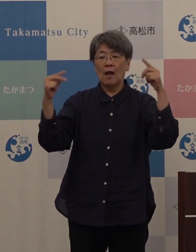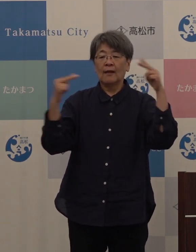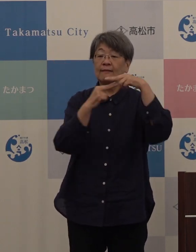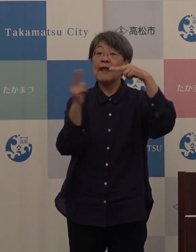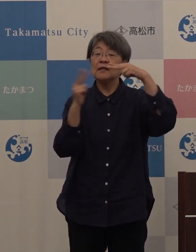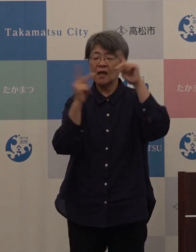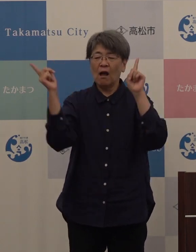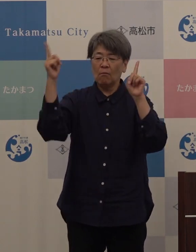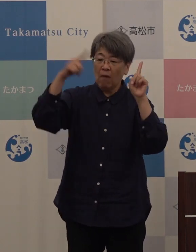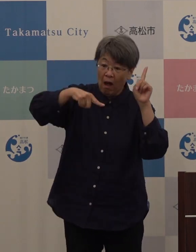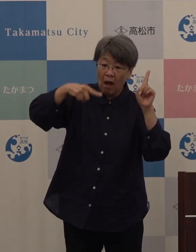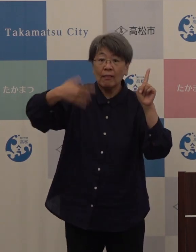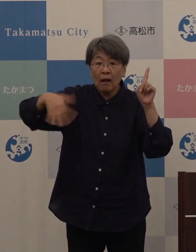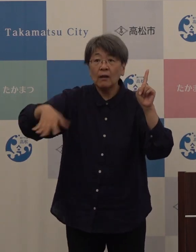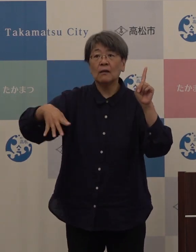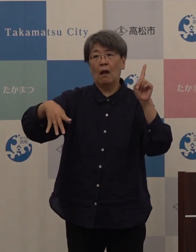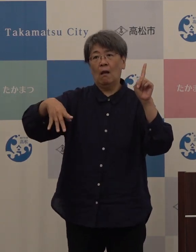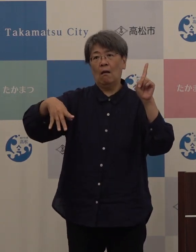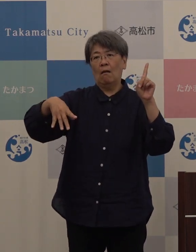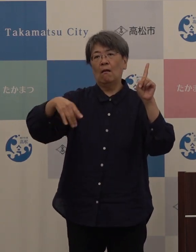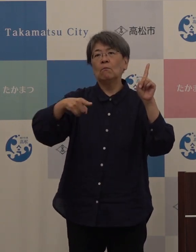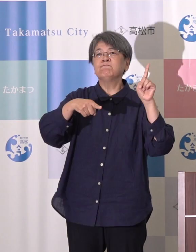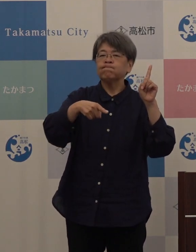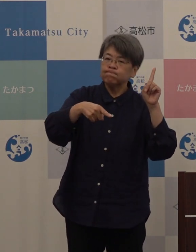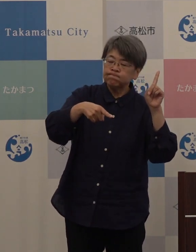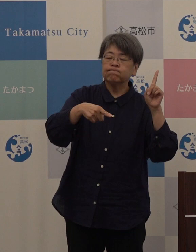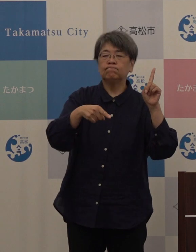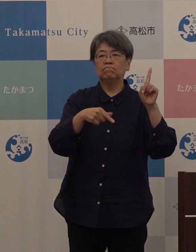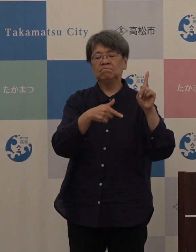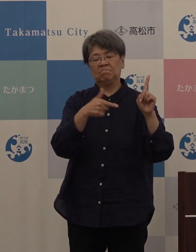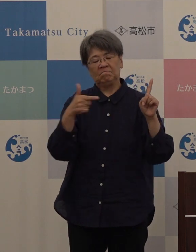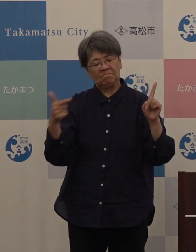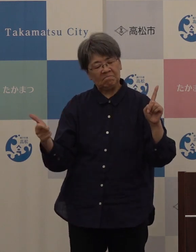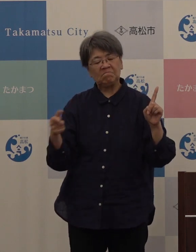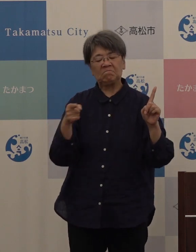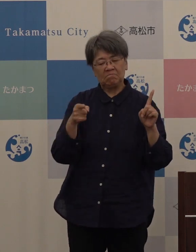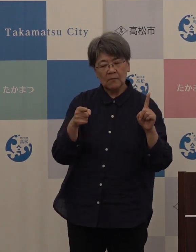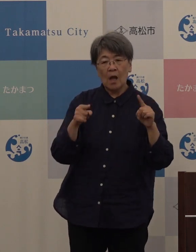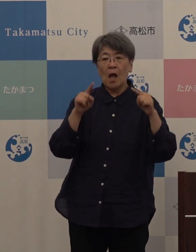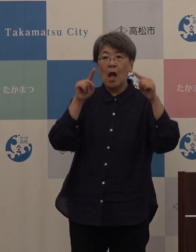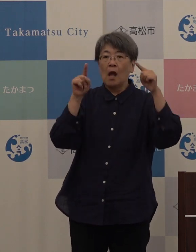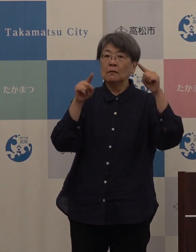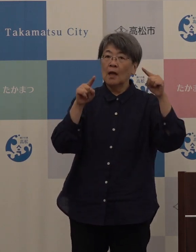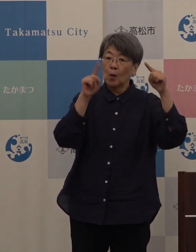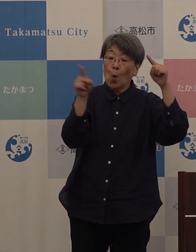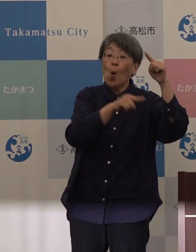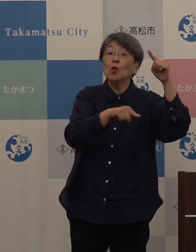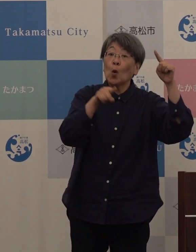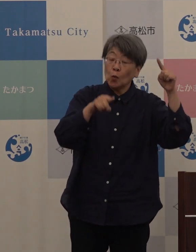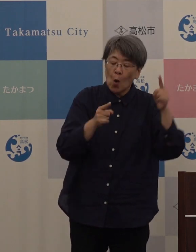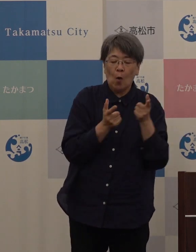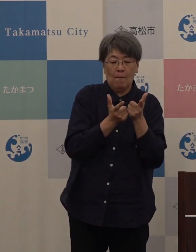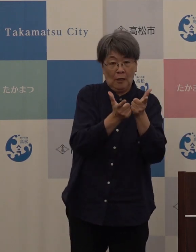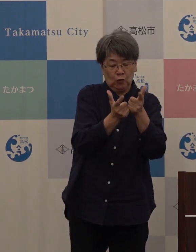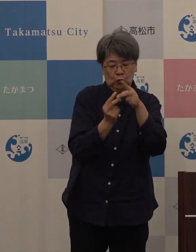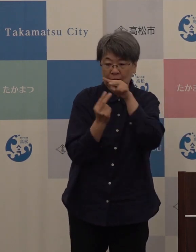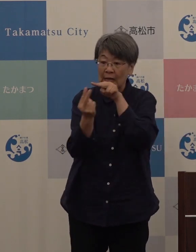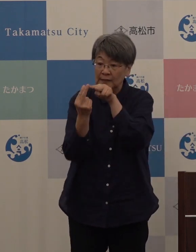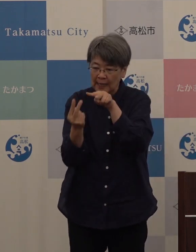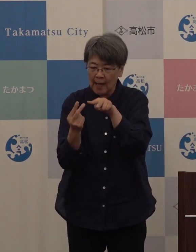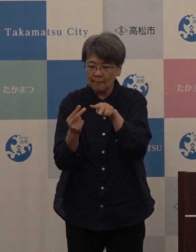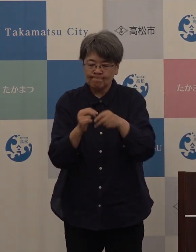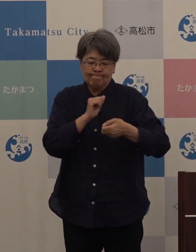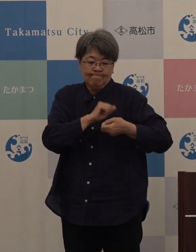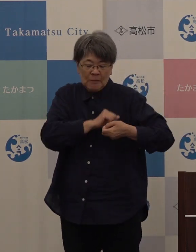ントが起こったということでございまして、まあ、この辺は公共交通は何よりも安全の確保というのが非